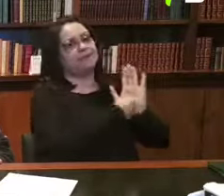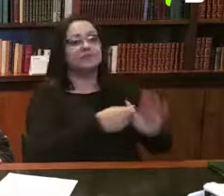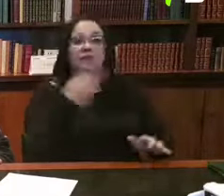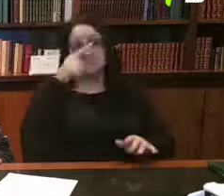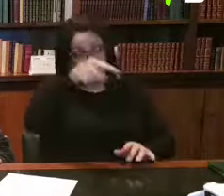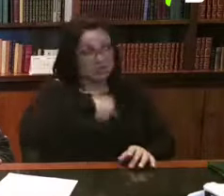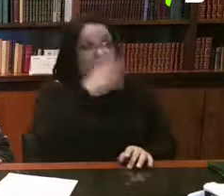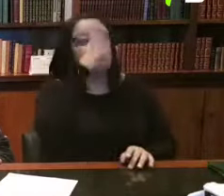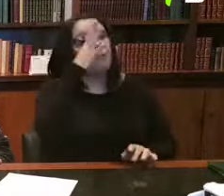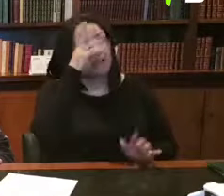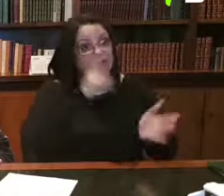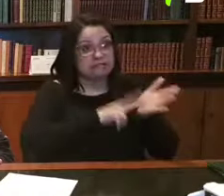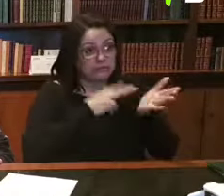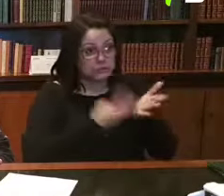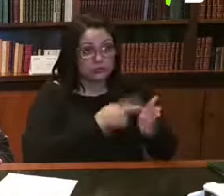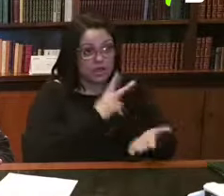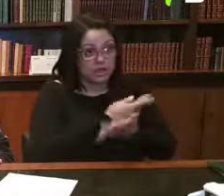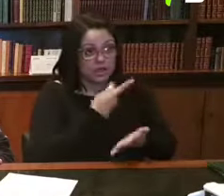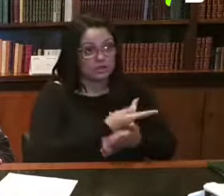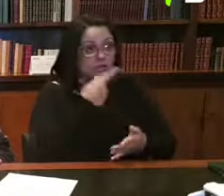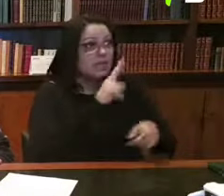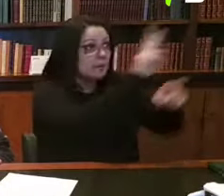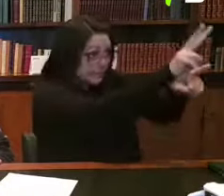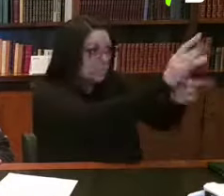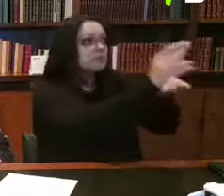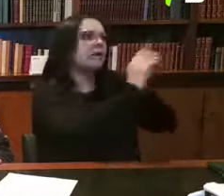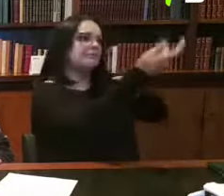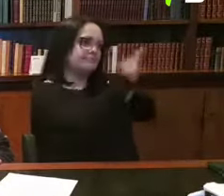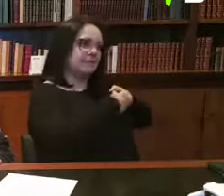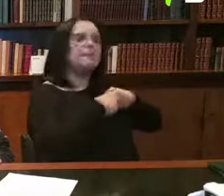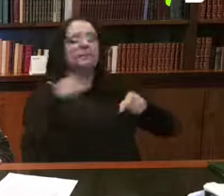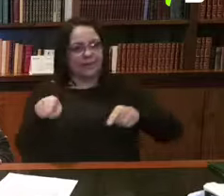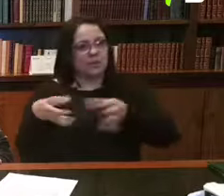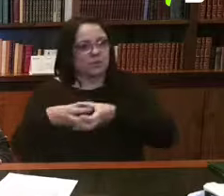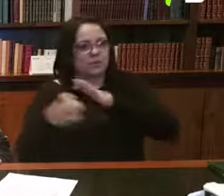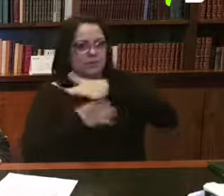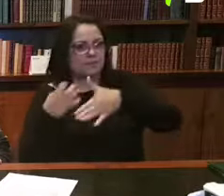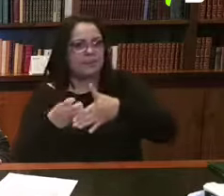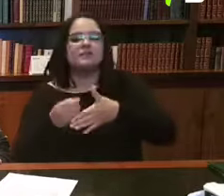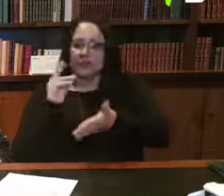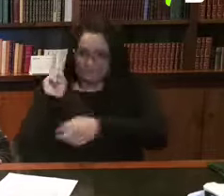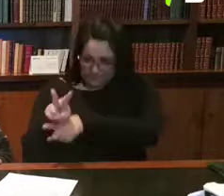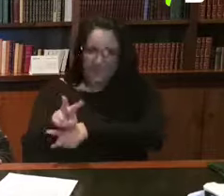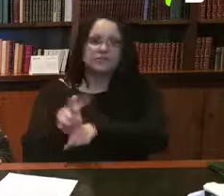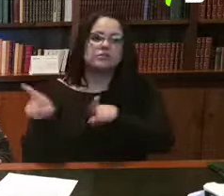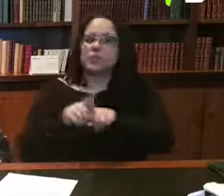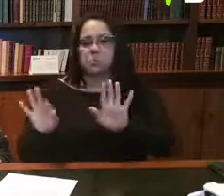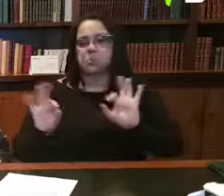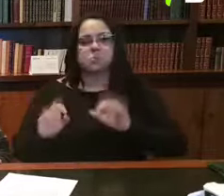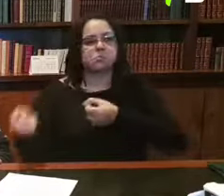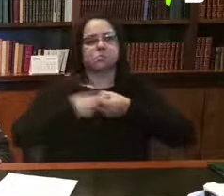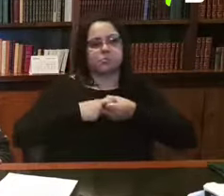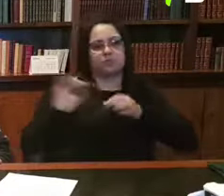grande agente ganha dinheiro pequeno não mas vai muito ao dinheiro pouquinho também e não pequeno não queremos ganhar dinheiro se ele pagar o